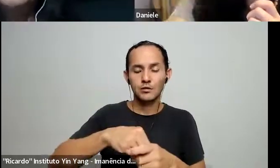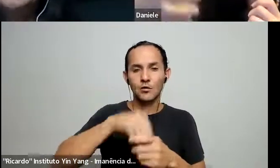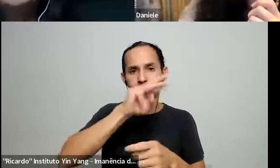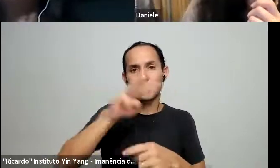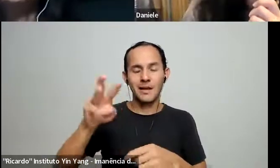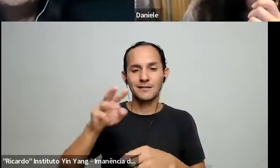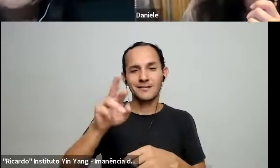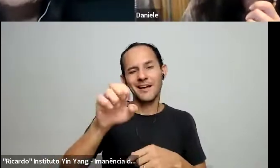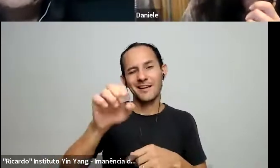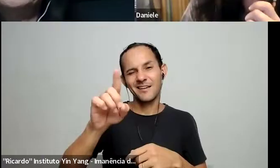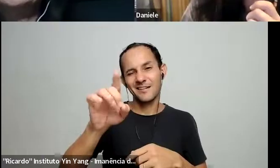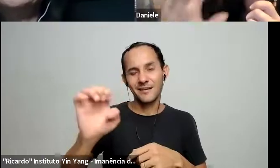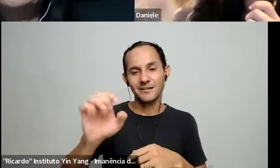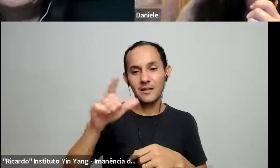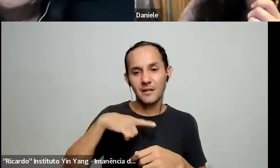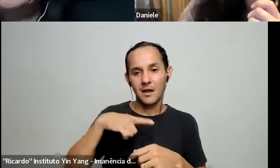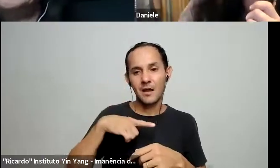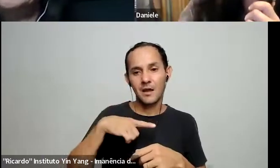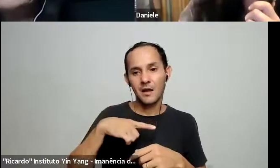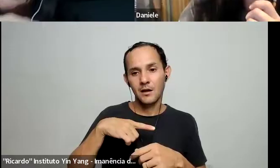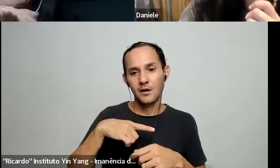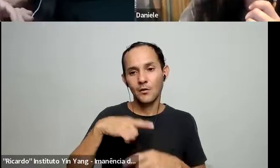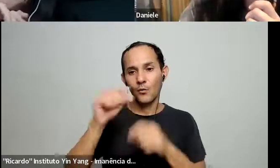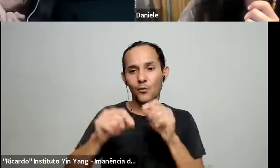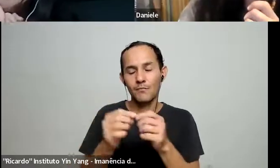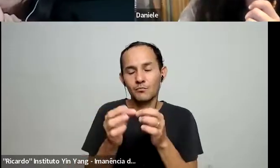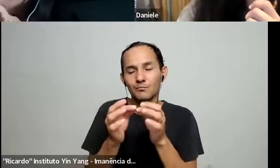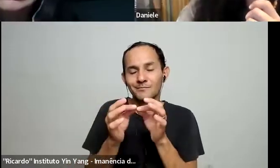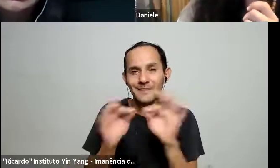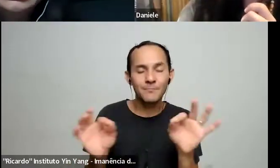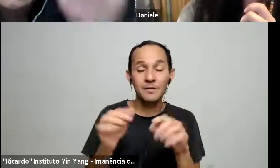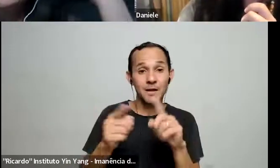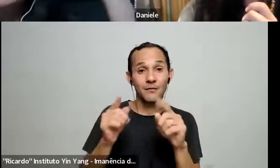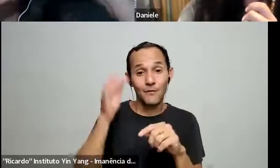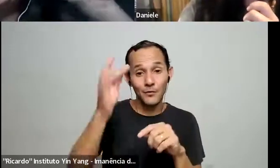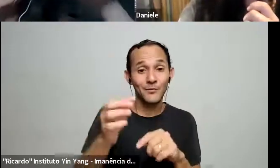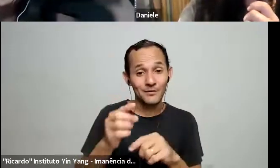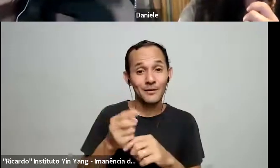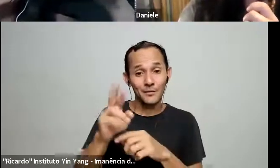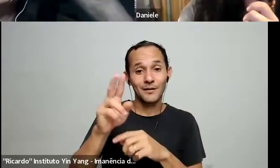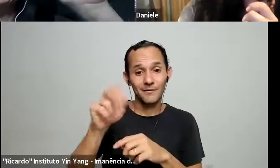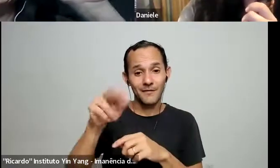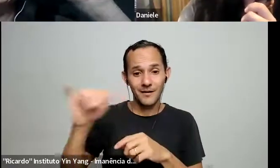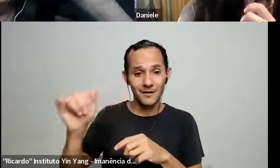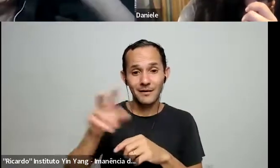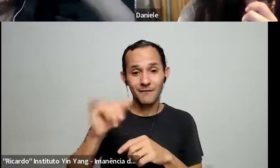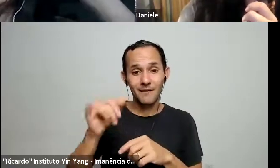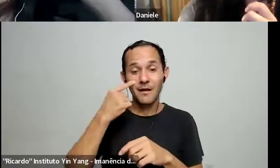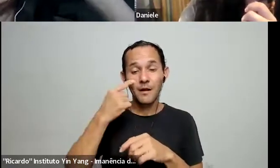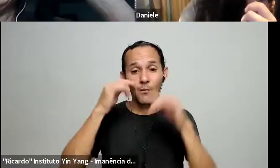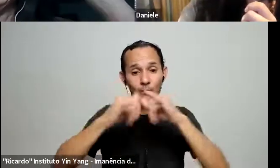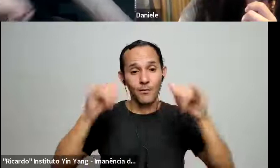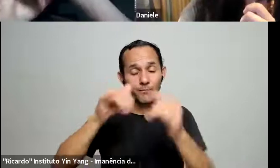ainda está nesse formato assim, ainda muito solto, né? No futuro, né, doutora Vânia, a gente vai ver como vai publicar